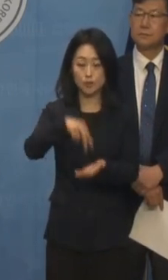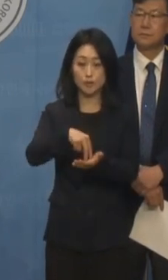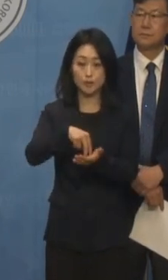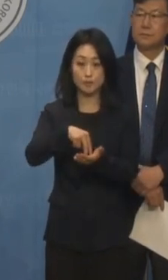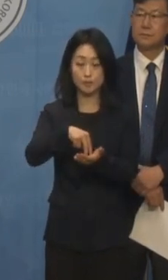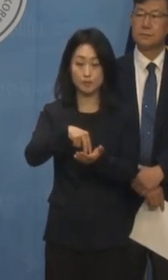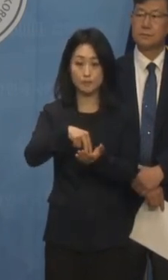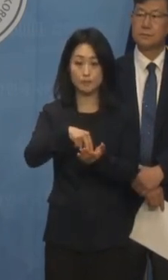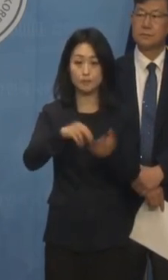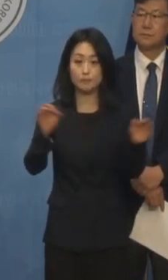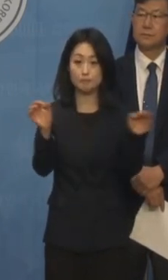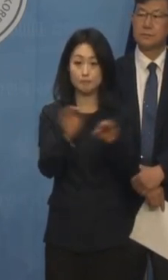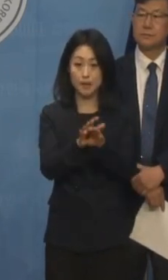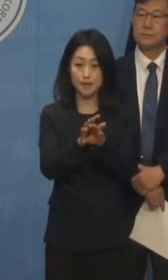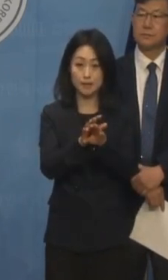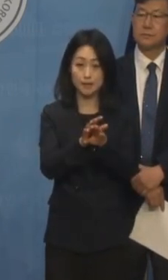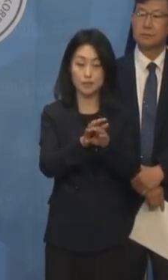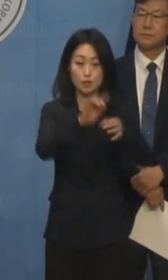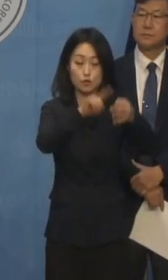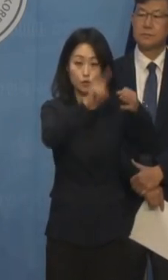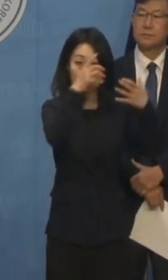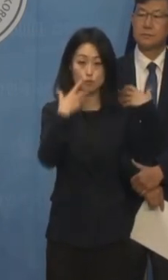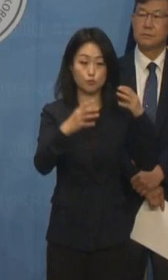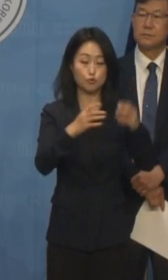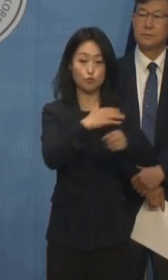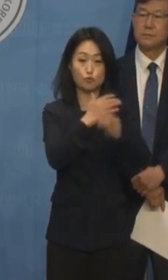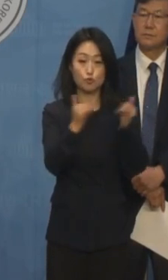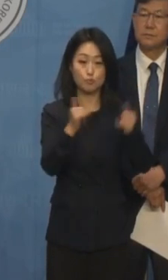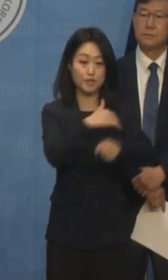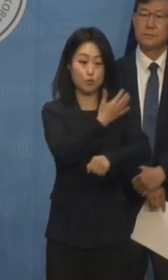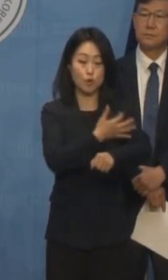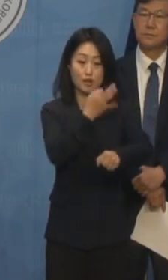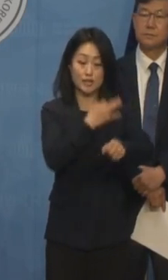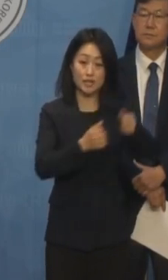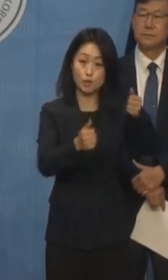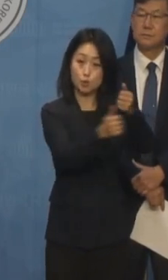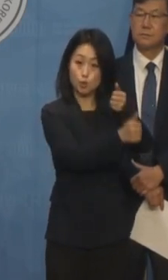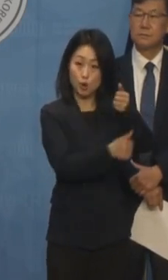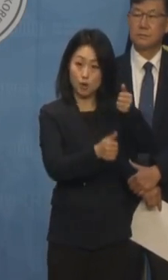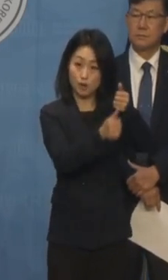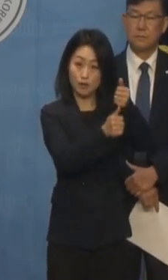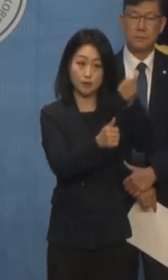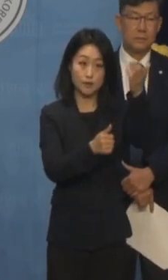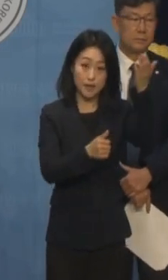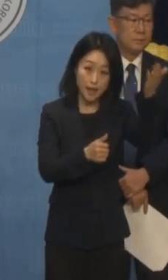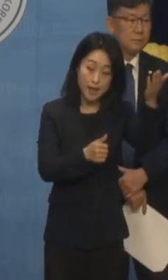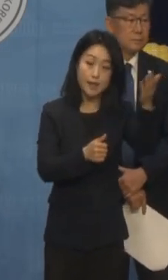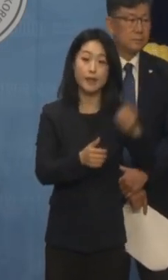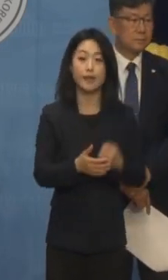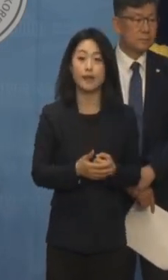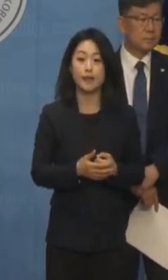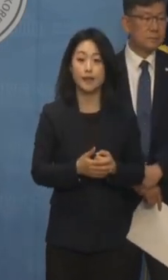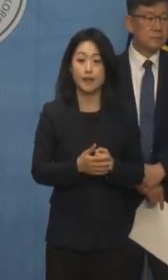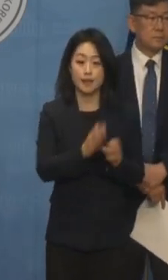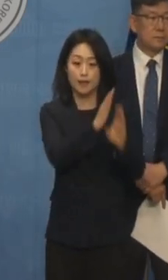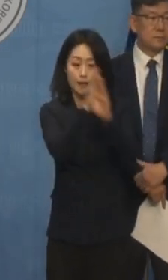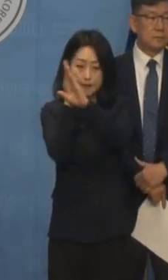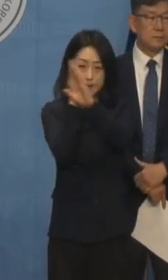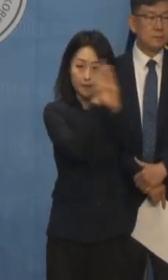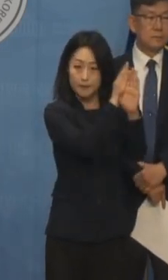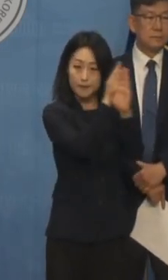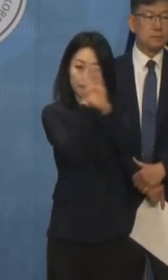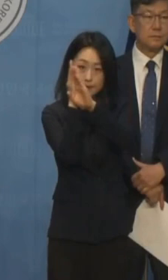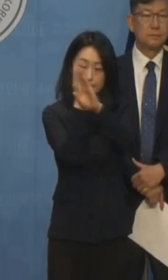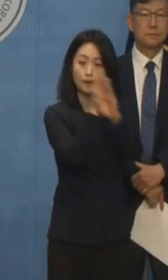윤석열 정권 국민권익위원회의 이중적 잣대와 내로남불 행태에 분노하며